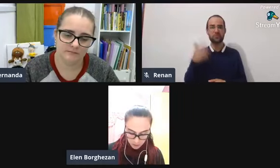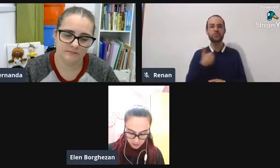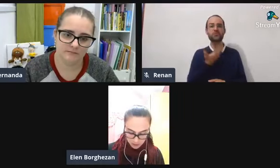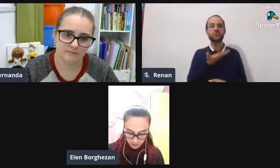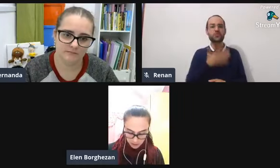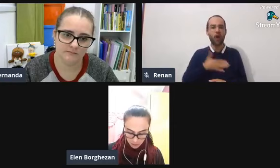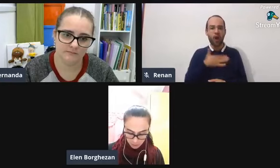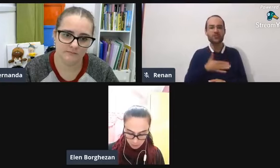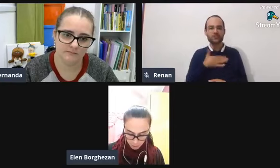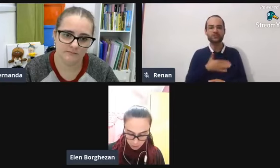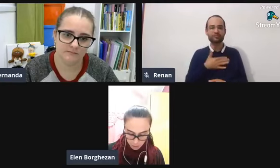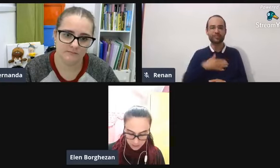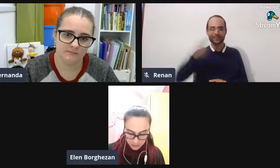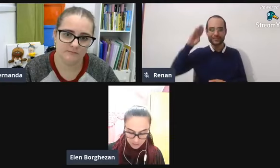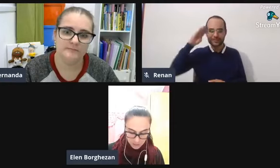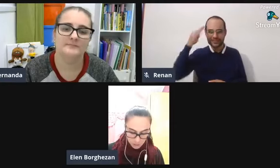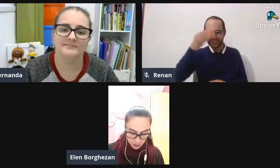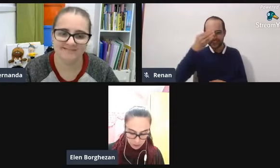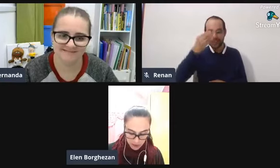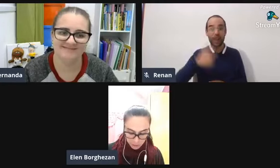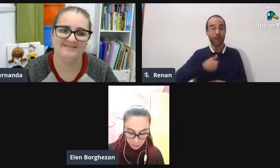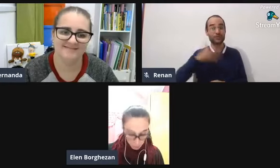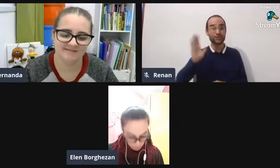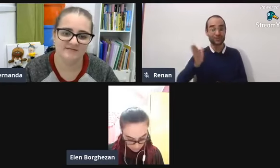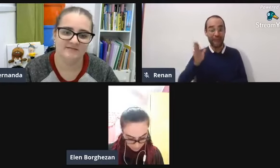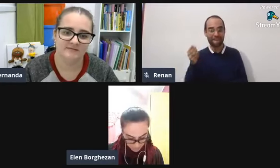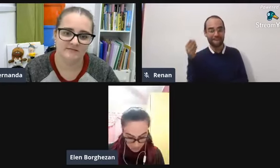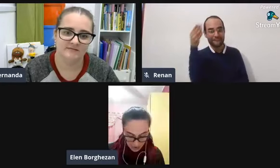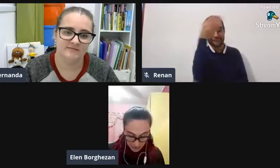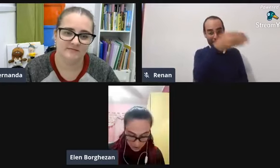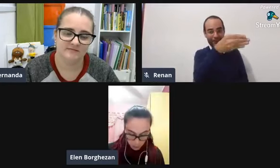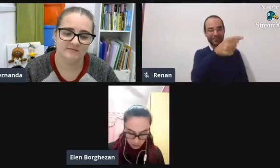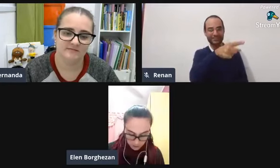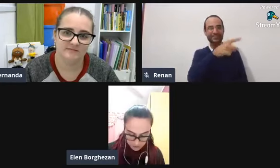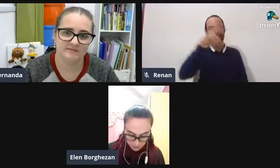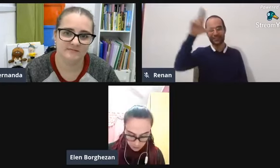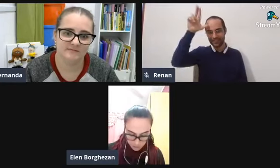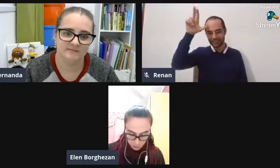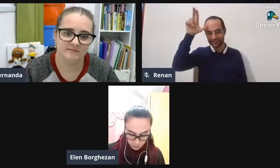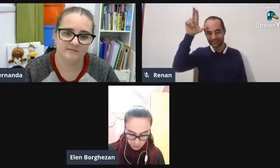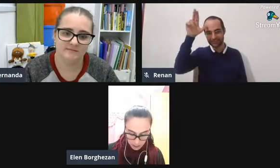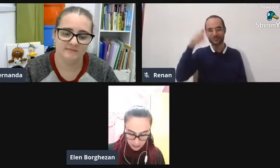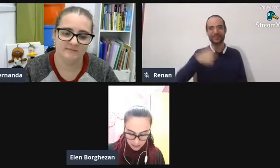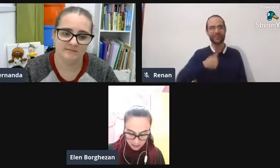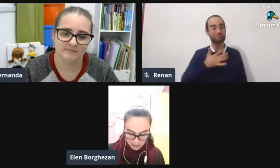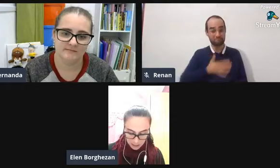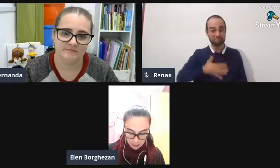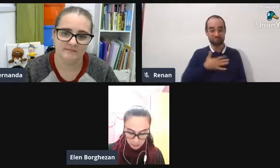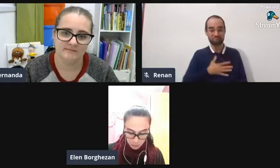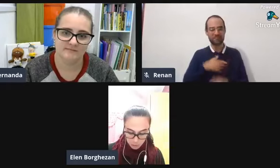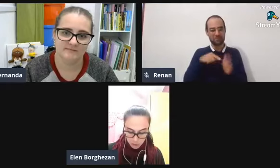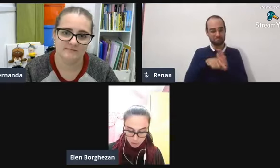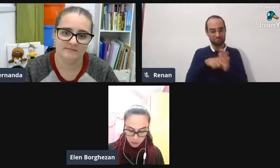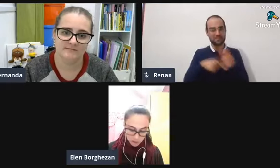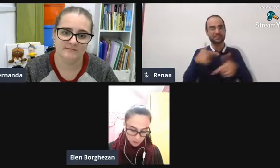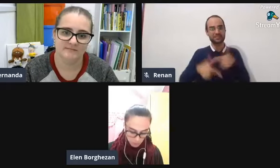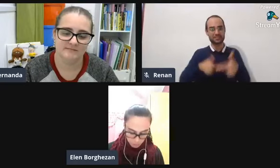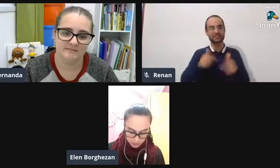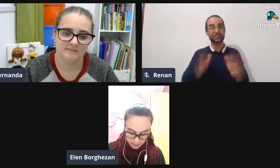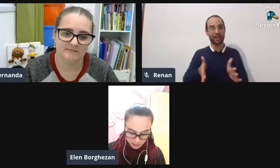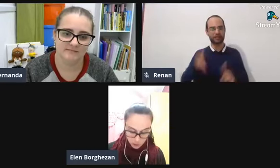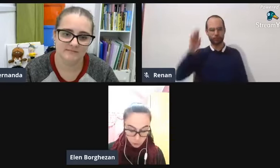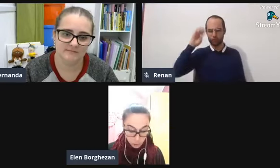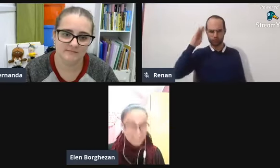fui ver vocês em Novo Hamburgo e fiz um trabalho sobre. Acho que a questão da surdo-cegueira ainda não é muito discutido